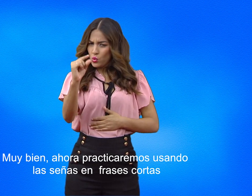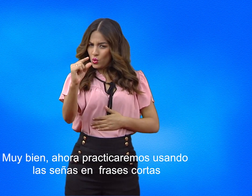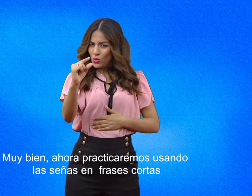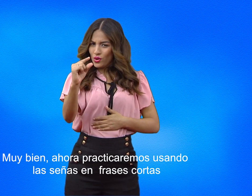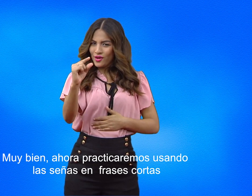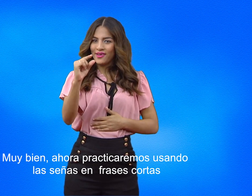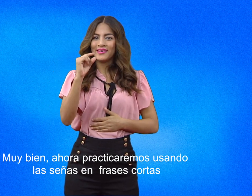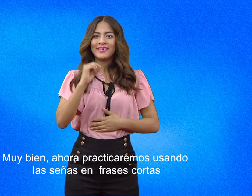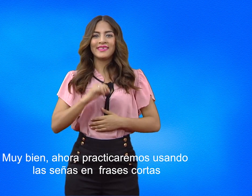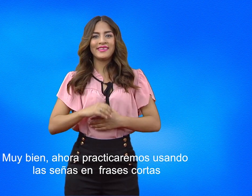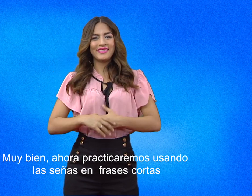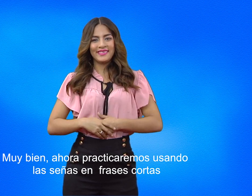cortas.